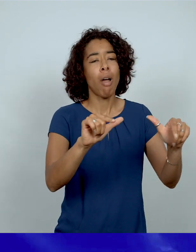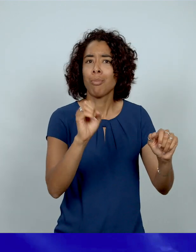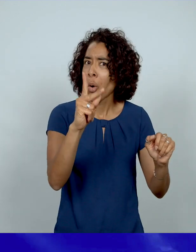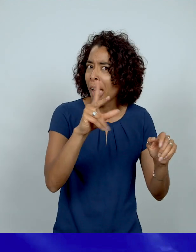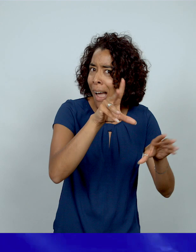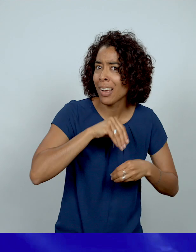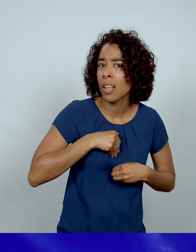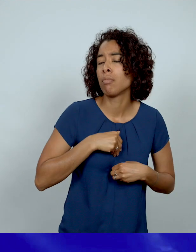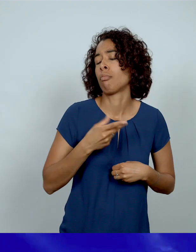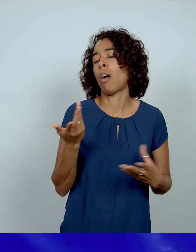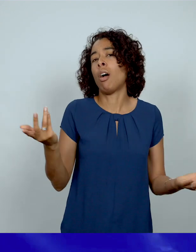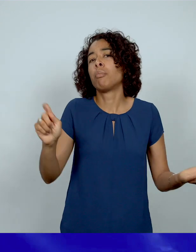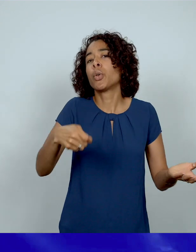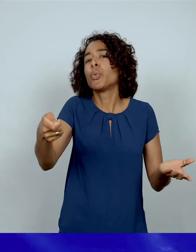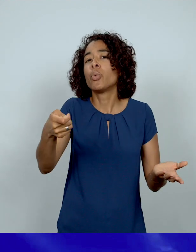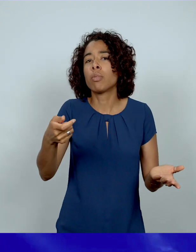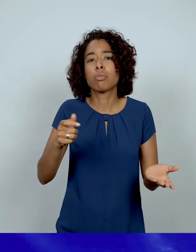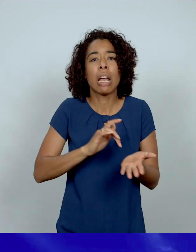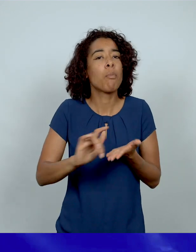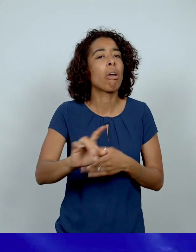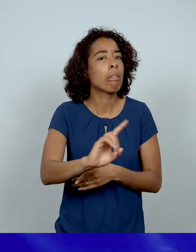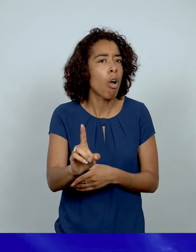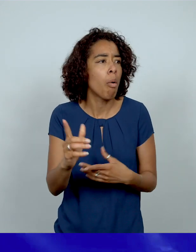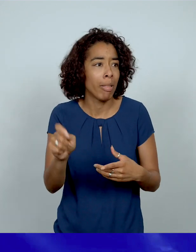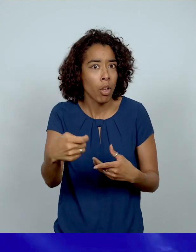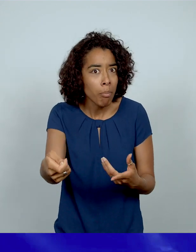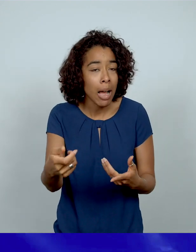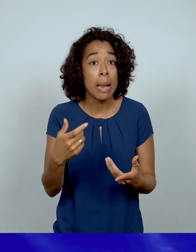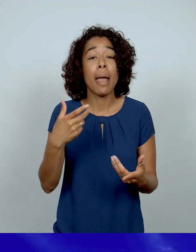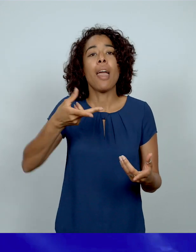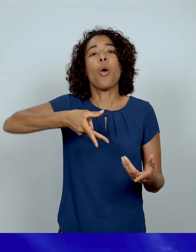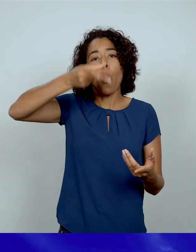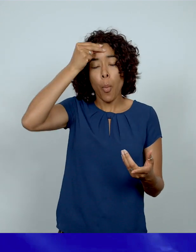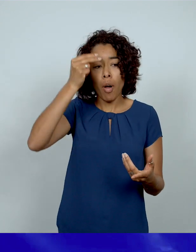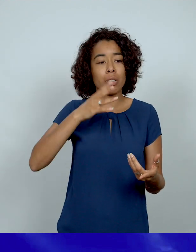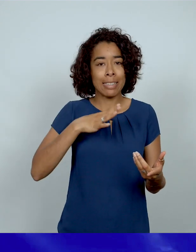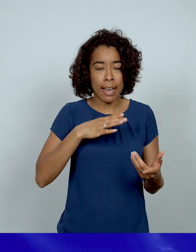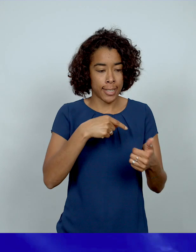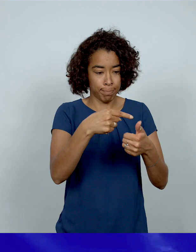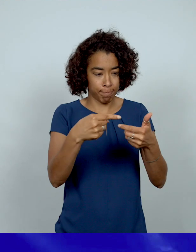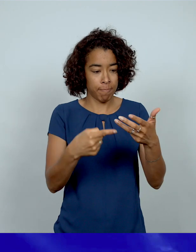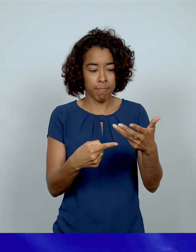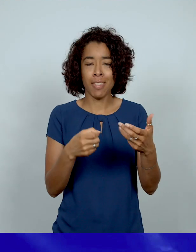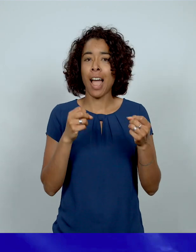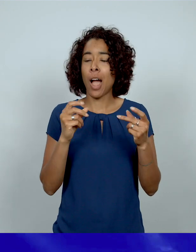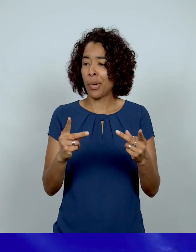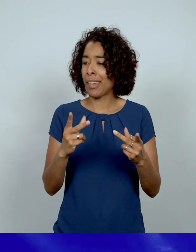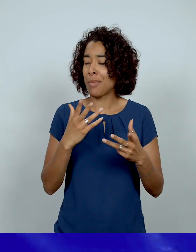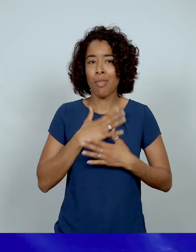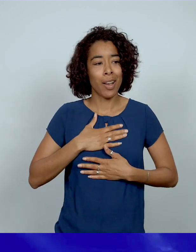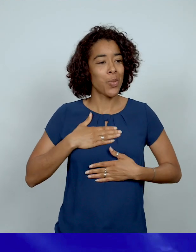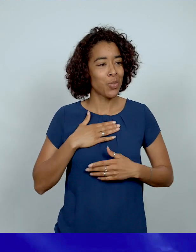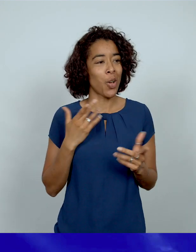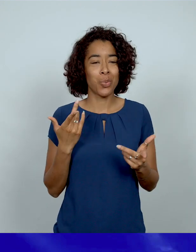sûr. Je ne veux pas être hypocrite, mais d'être heureux de ce que nous avons, de comprendre ce que nous avons, de réaliser ce que nous